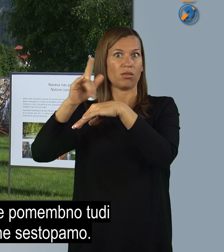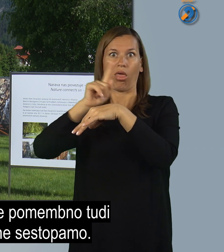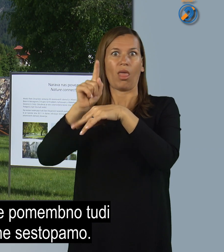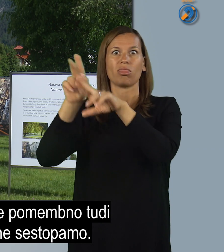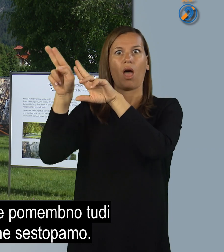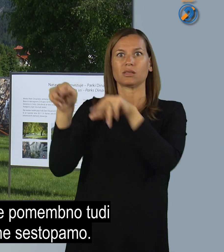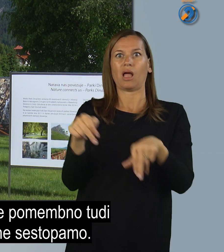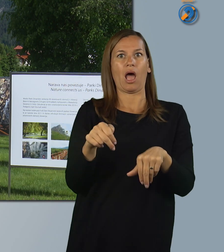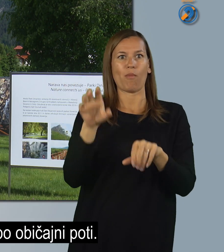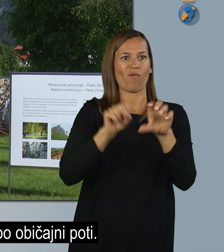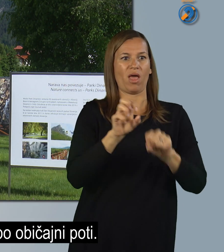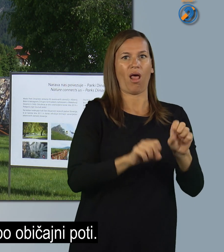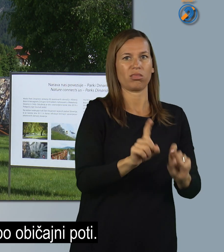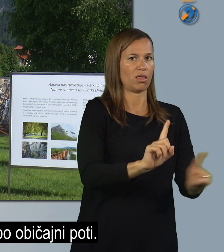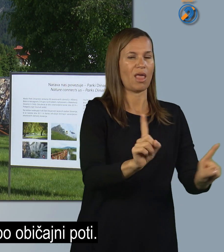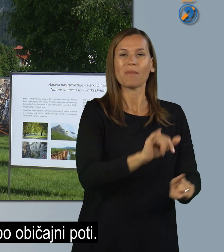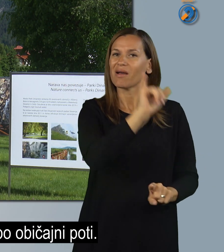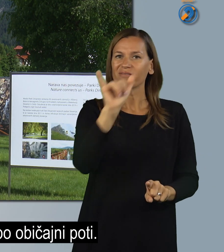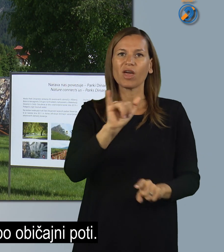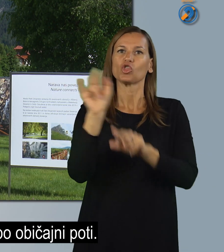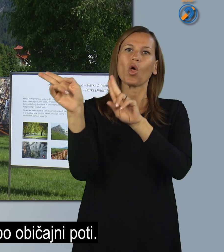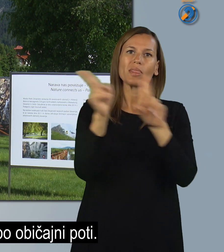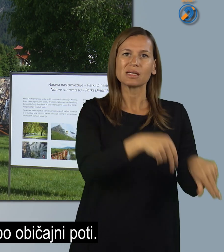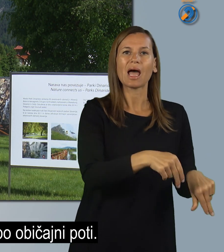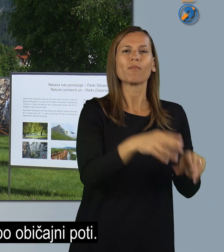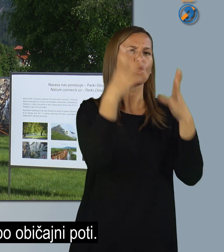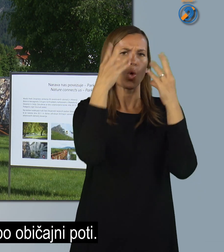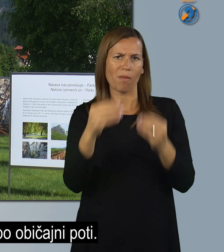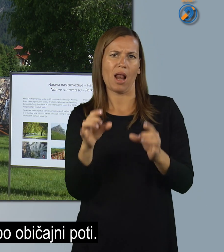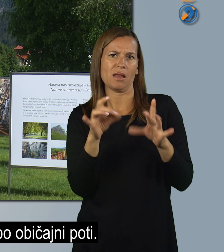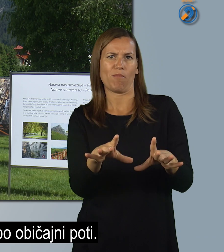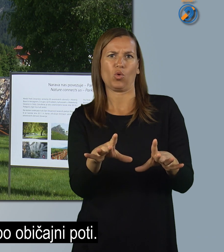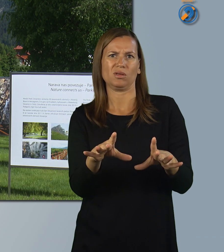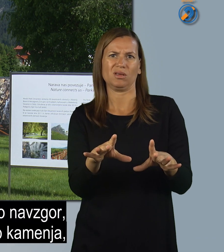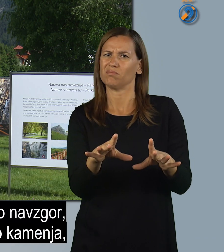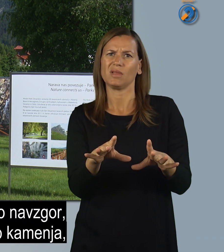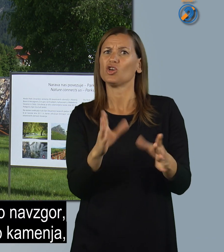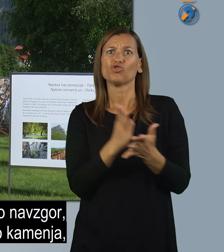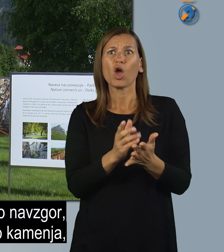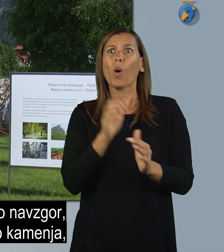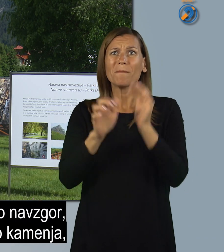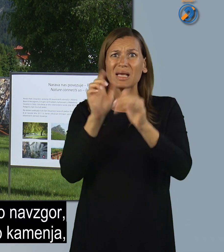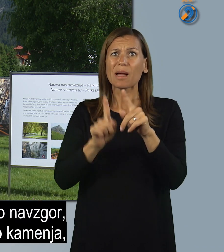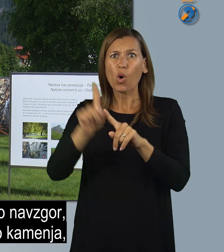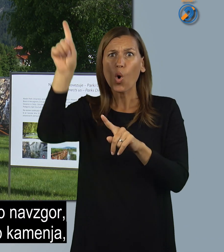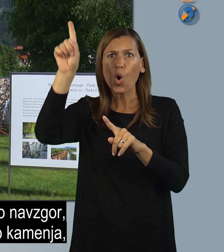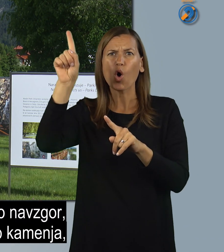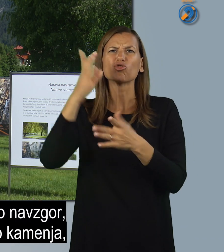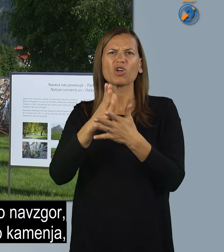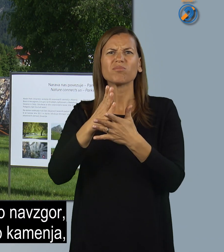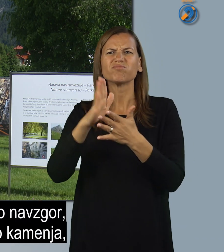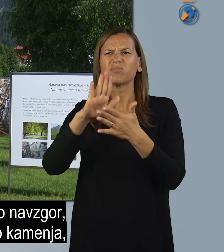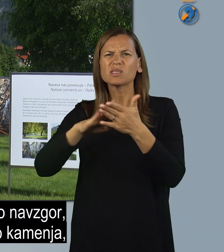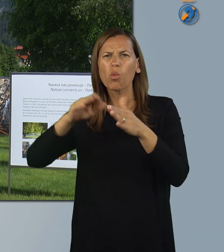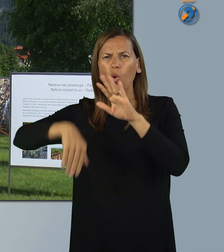ne sestopamo, ampak sestopimo vedno po normalni poti, ker že tako ali tako, ko plezamo navzgor, prožimo